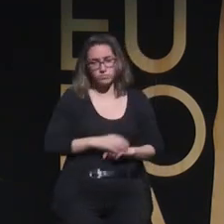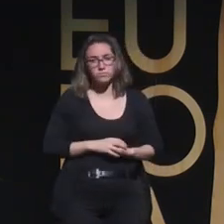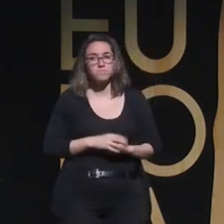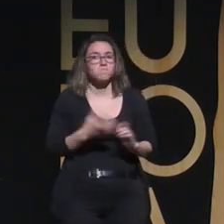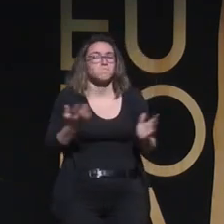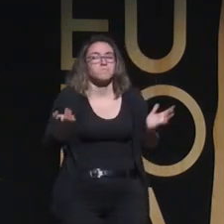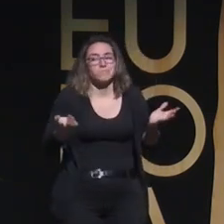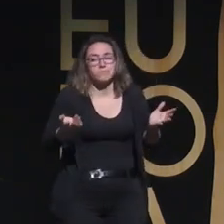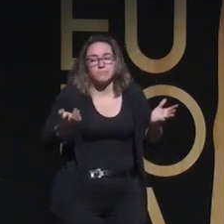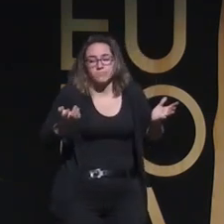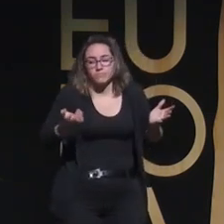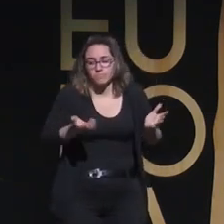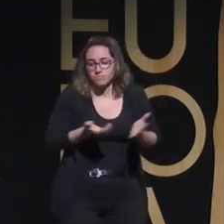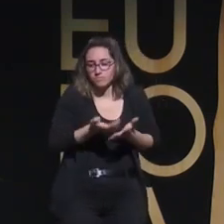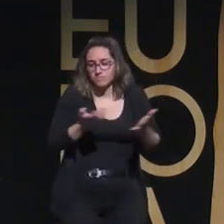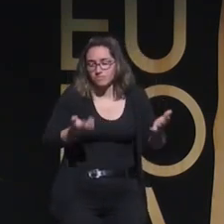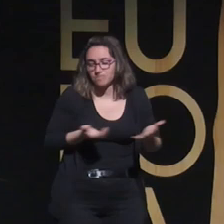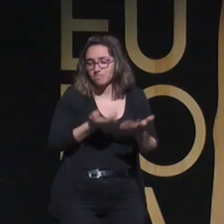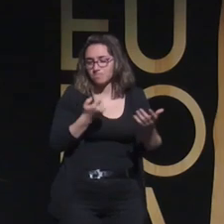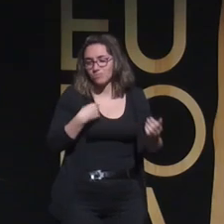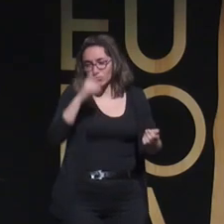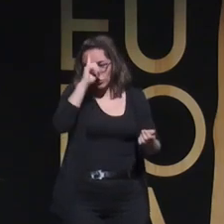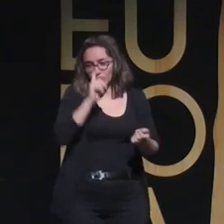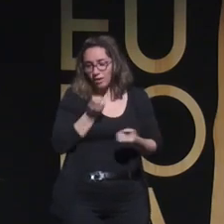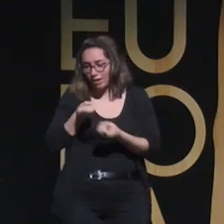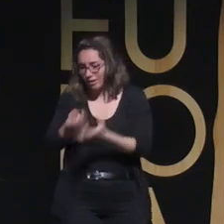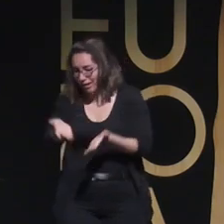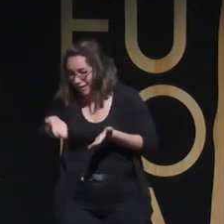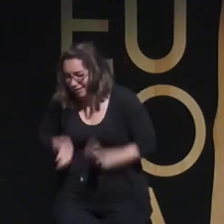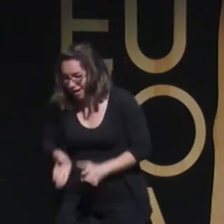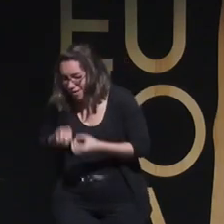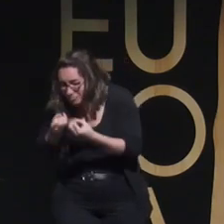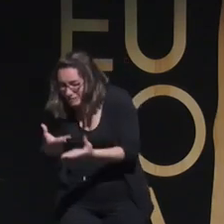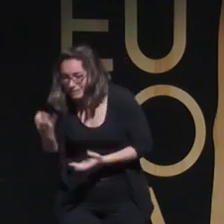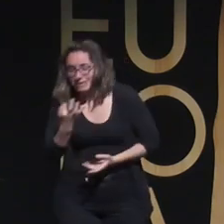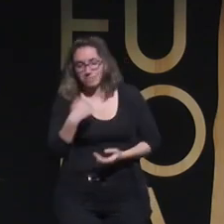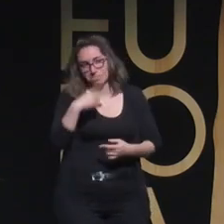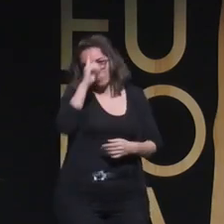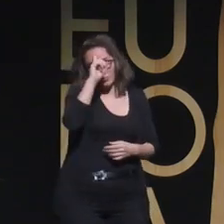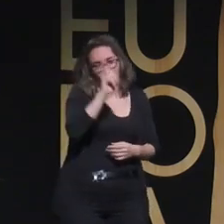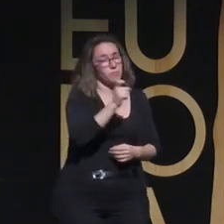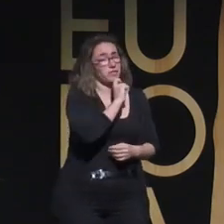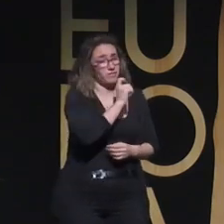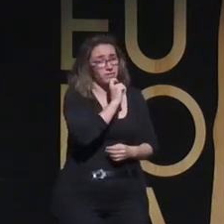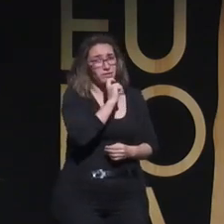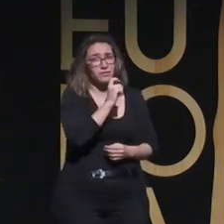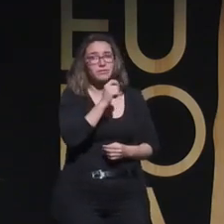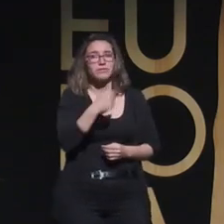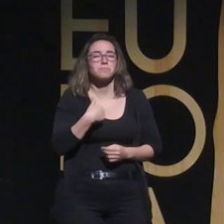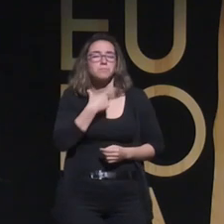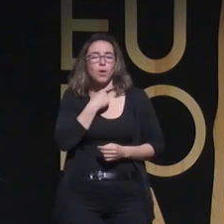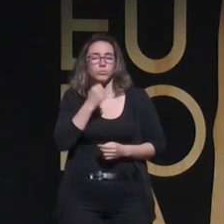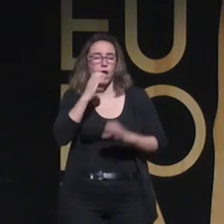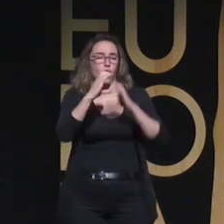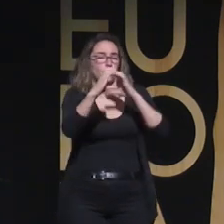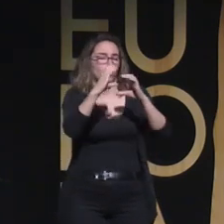qué le puedes decir a tu hija. Es muy complicado. Yo soy un fan de la metacomunicación, que es una